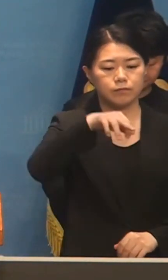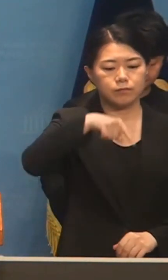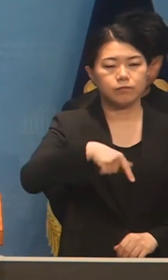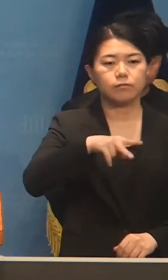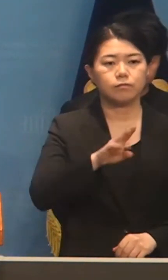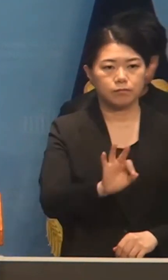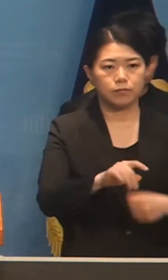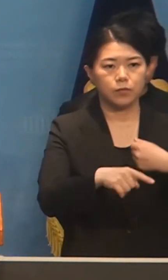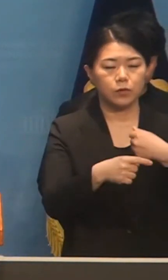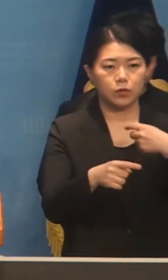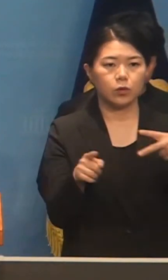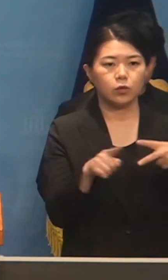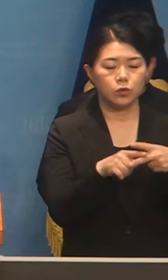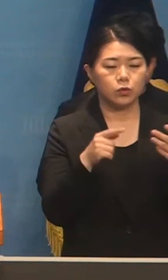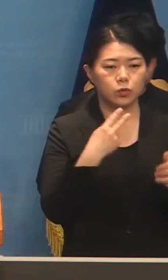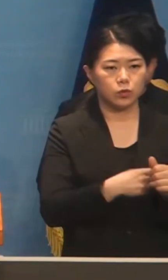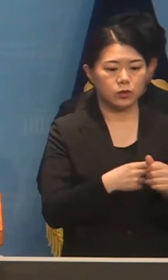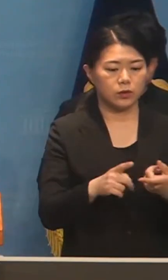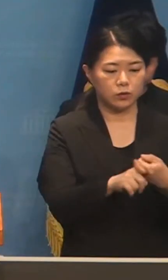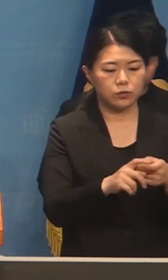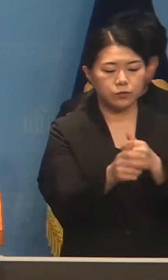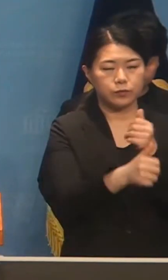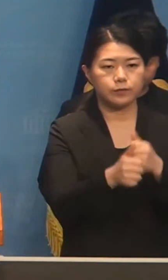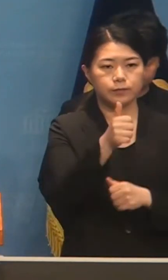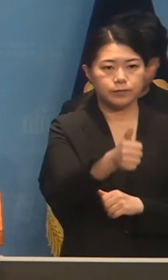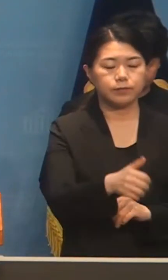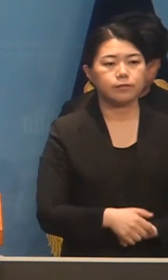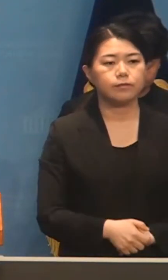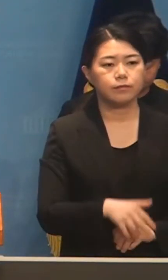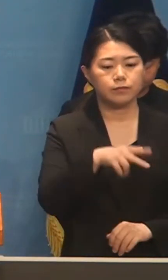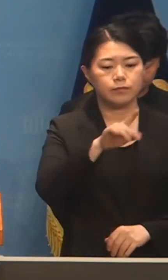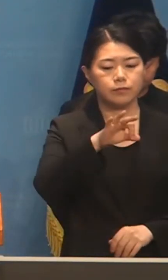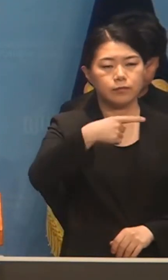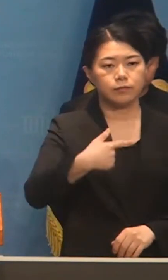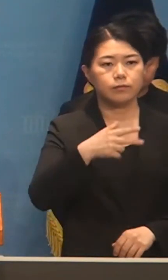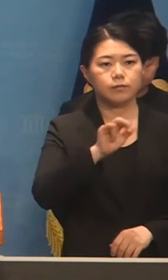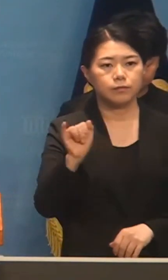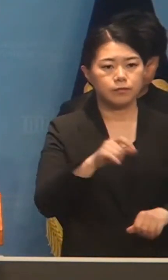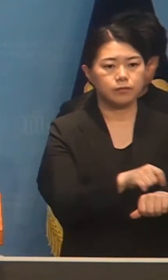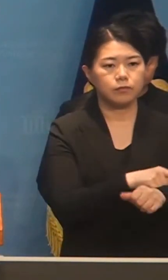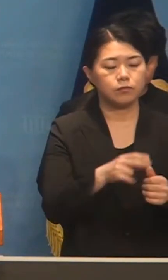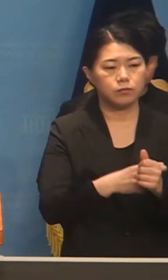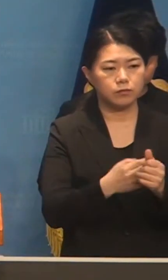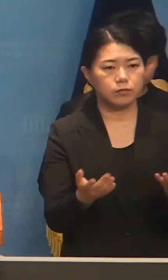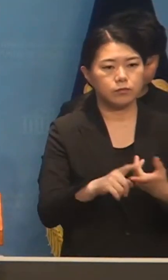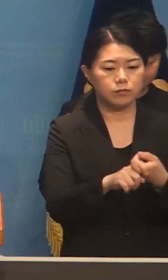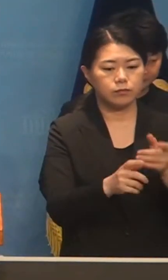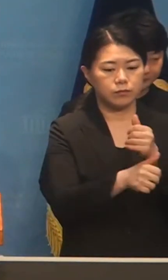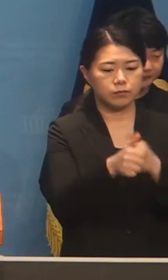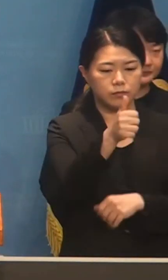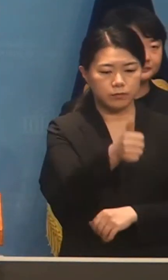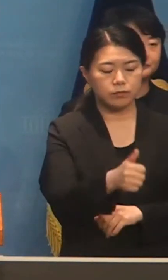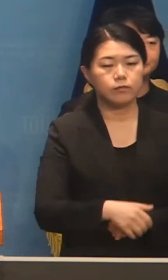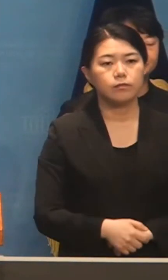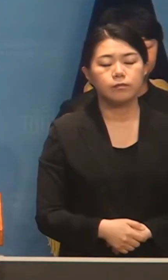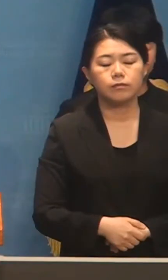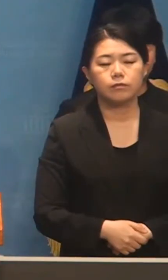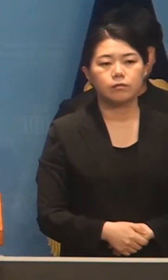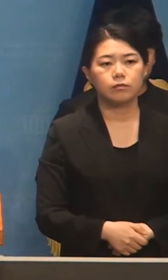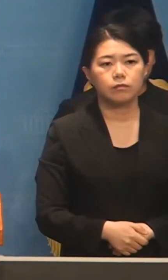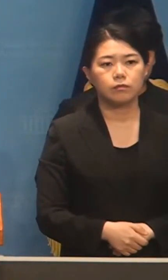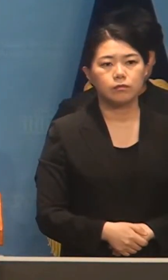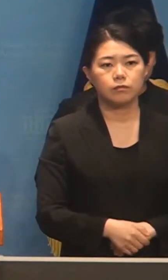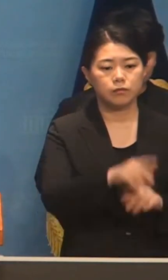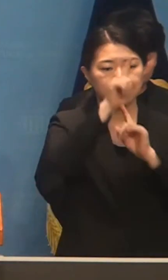정수경 초등교사노조 위원장님 오셨습니다. 장은미 특수교사노조 위원장님 오셨습니다.